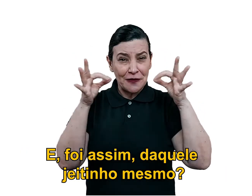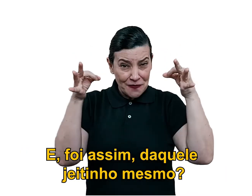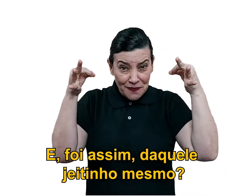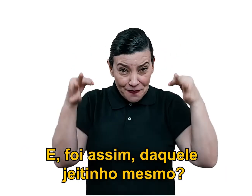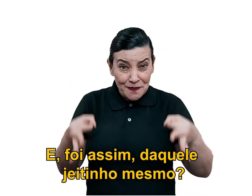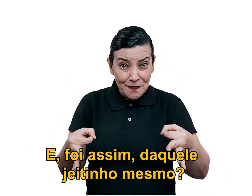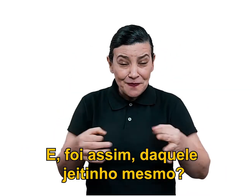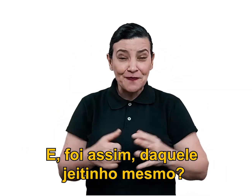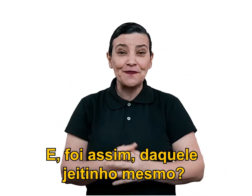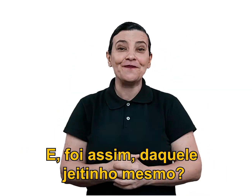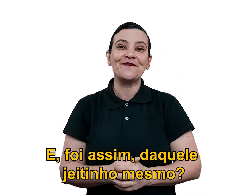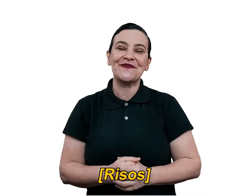jeitinho mesmo?